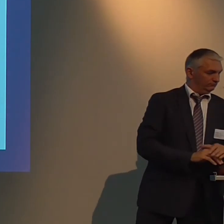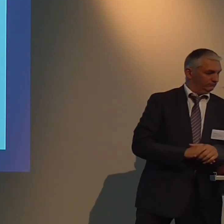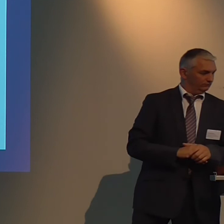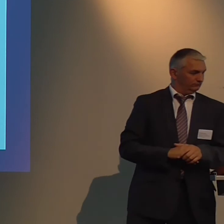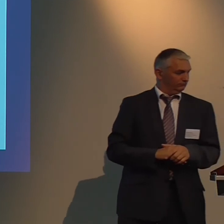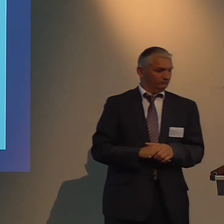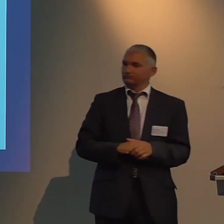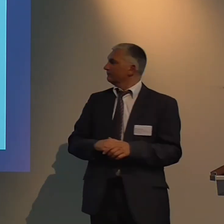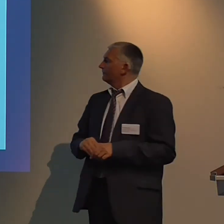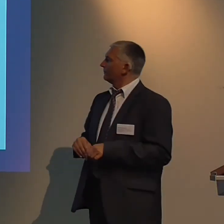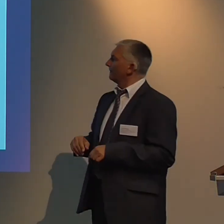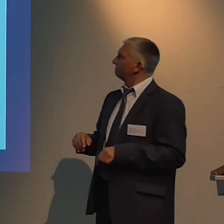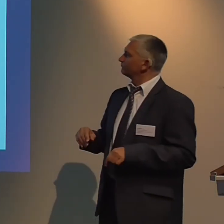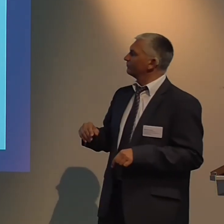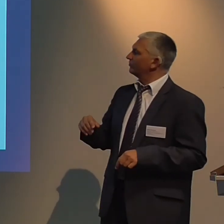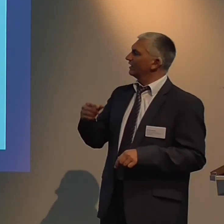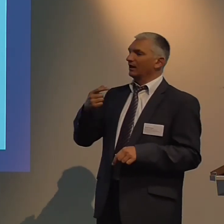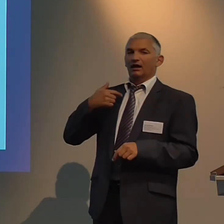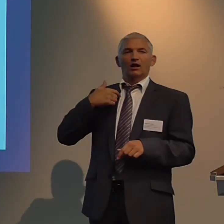gut auskennt, hat man die Möglichkeit nicht.